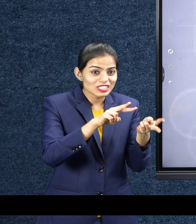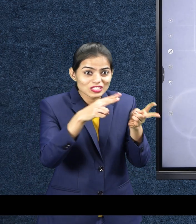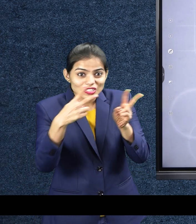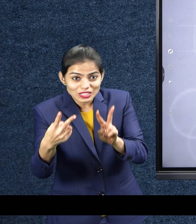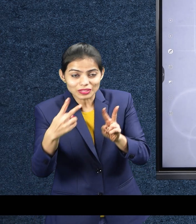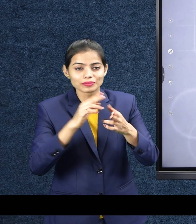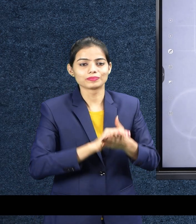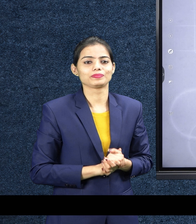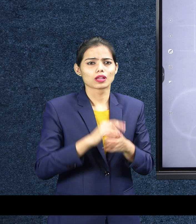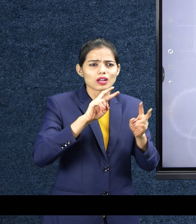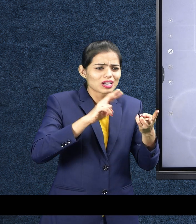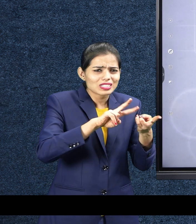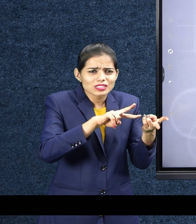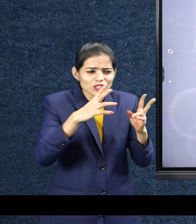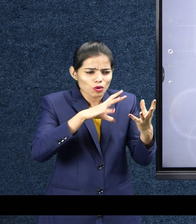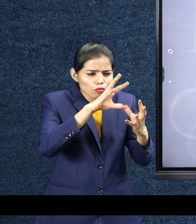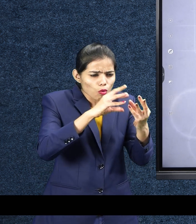परिवर्तन, रूपांतर,